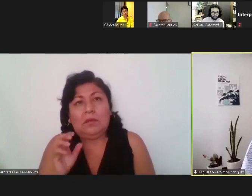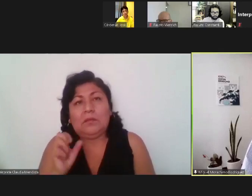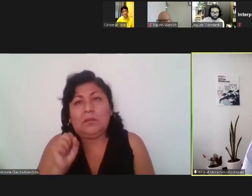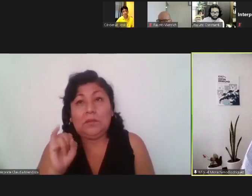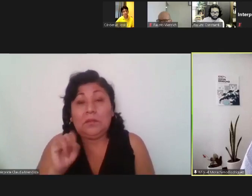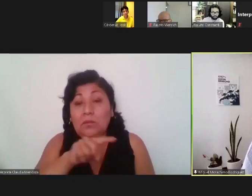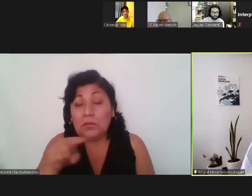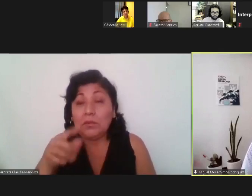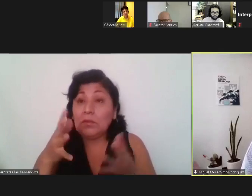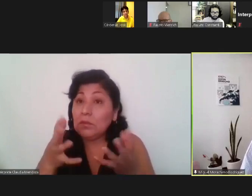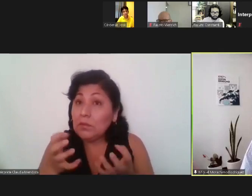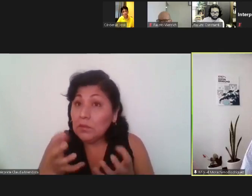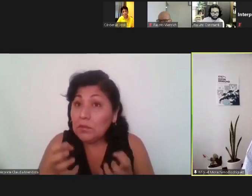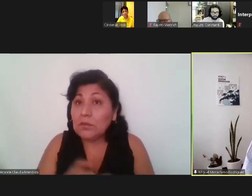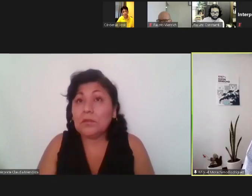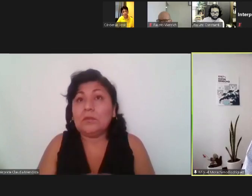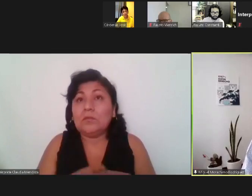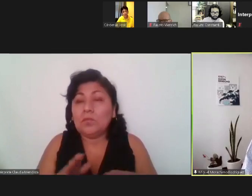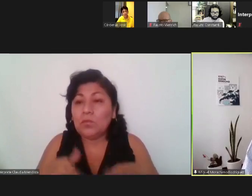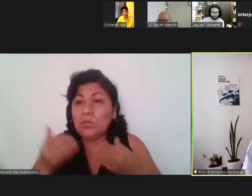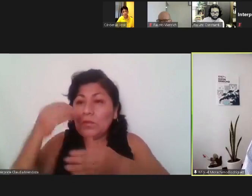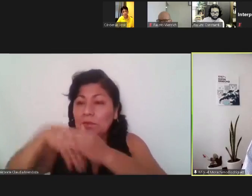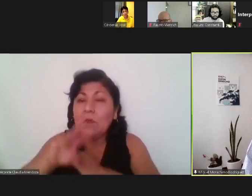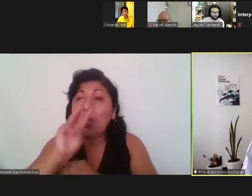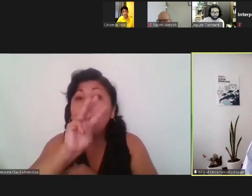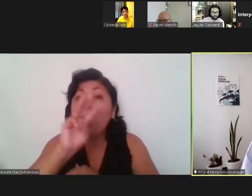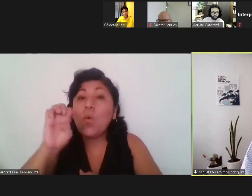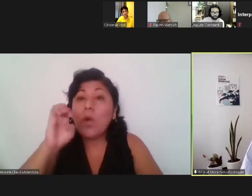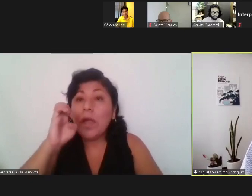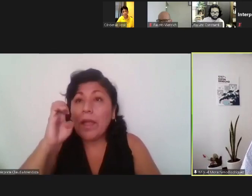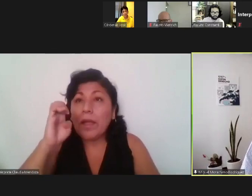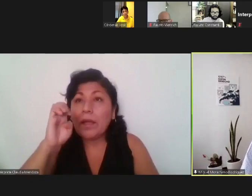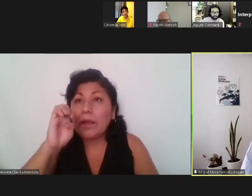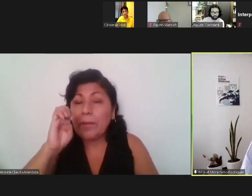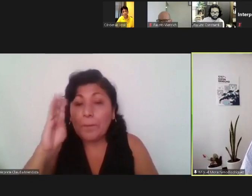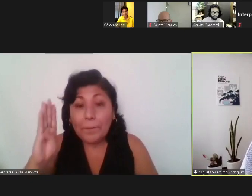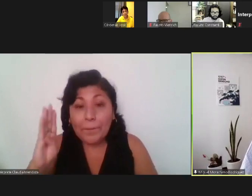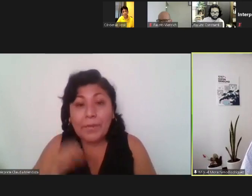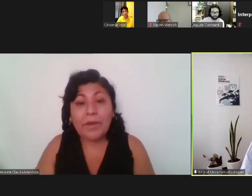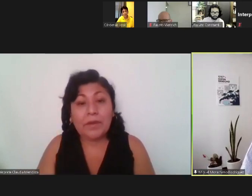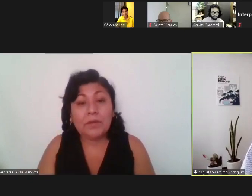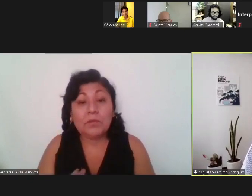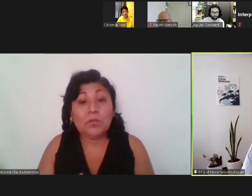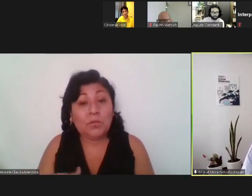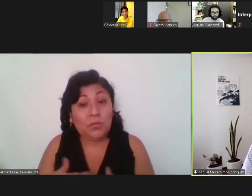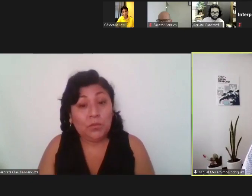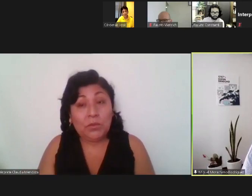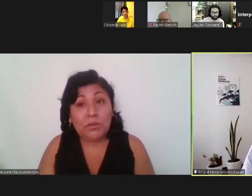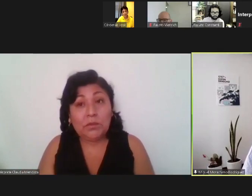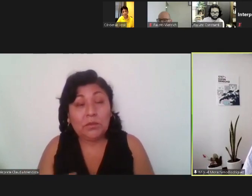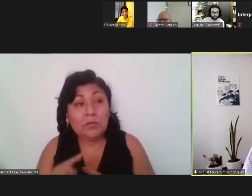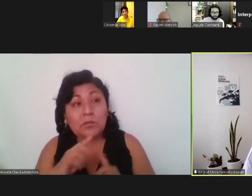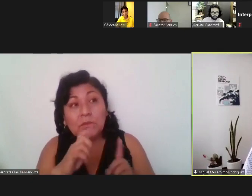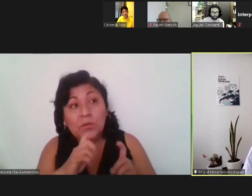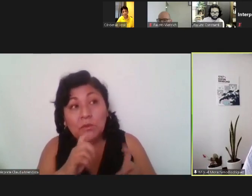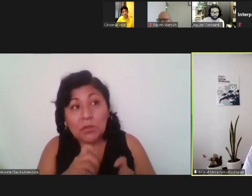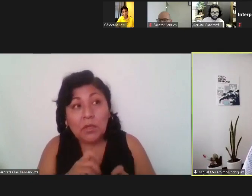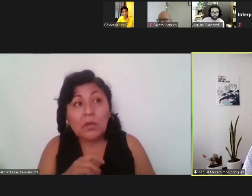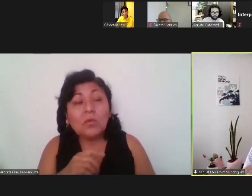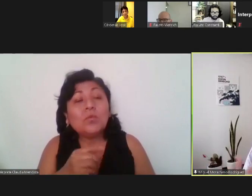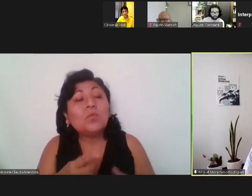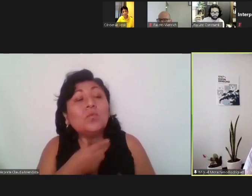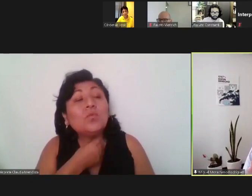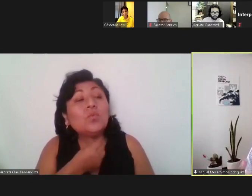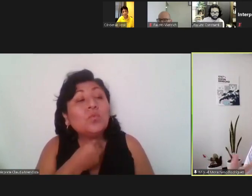Commons, van al sitio web creativecommons.org y ahí el sitio web les hace dos o tres preguntas de qué es lo que les gustaría que